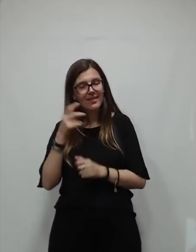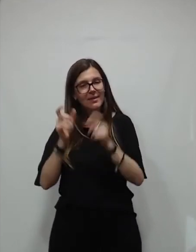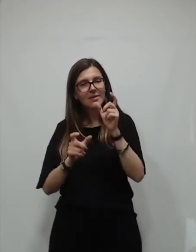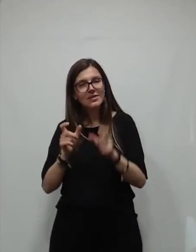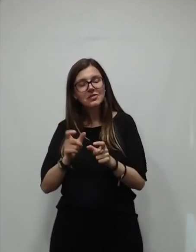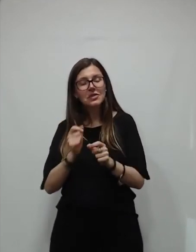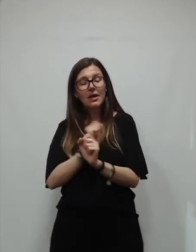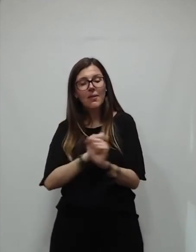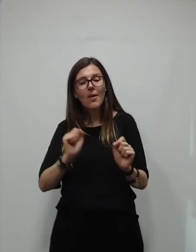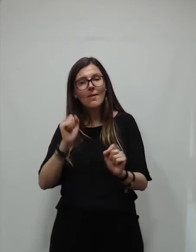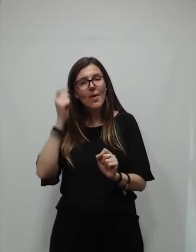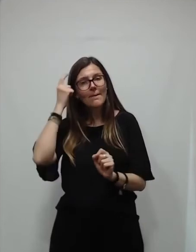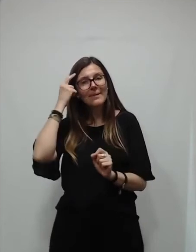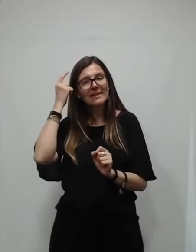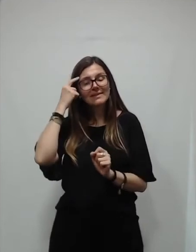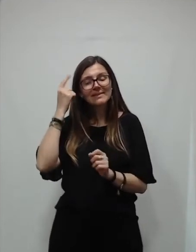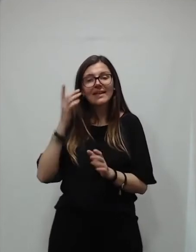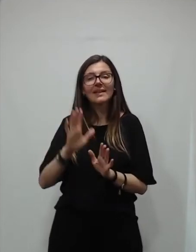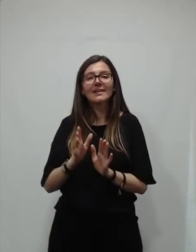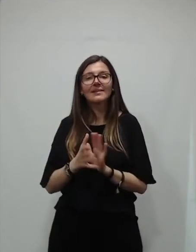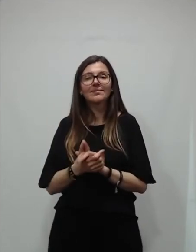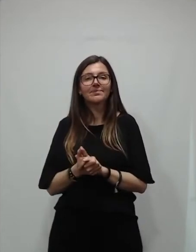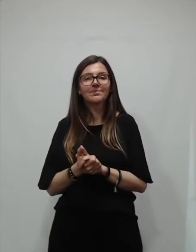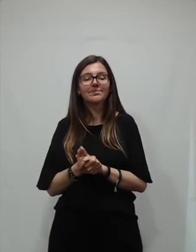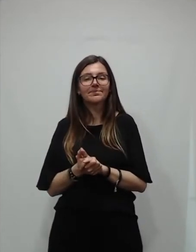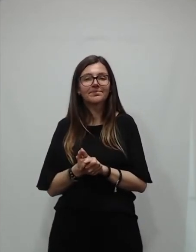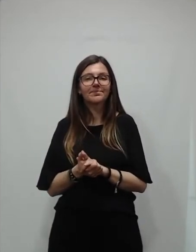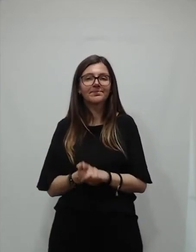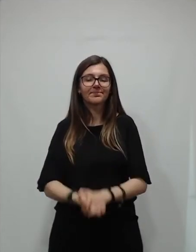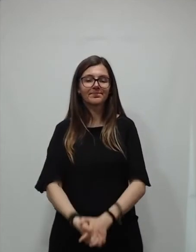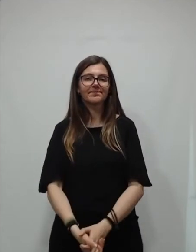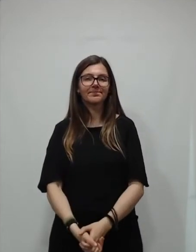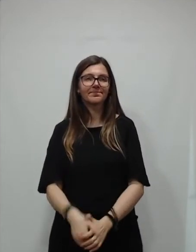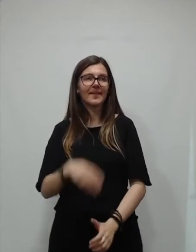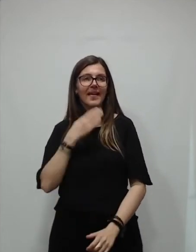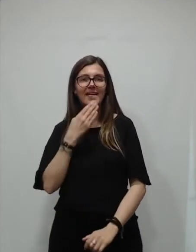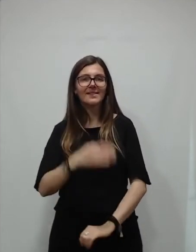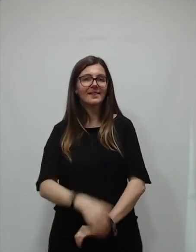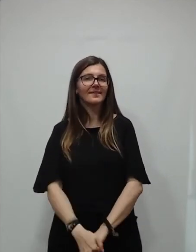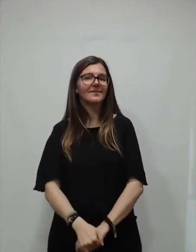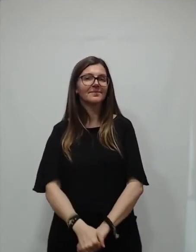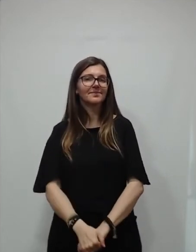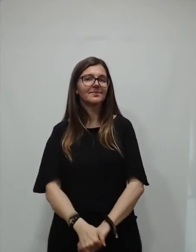gracias. Daniel Rodrigo. Muchas gracias. Suyo.